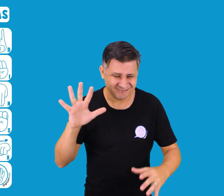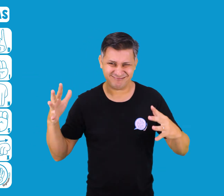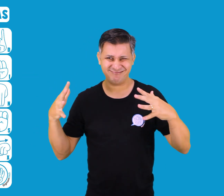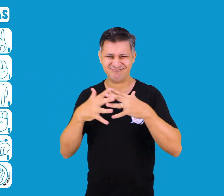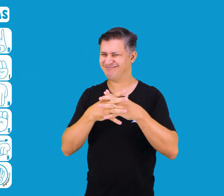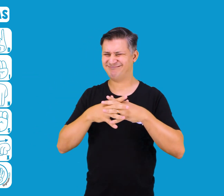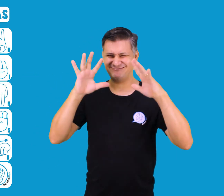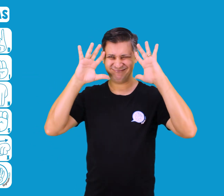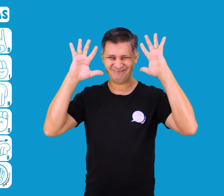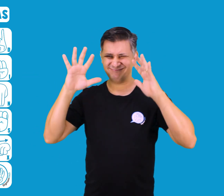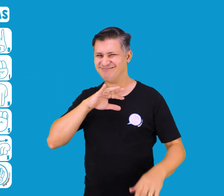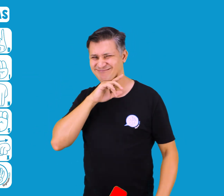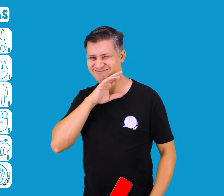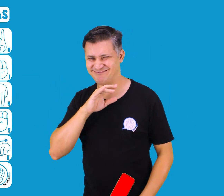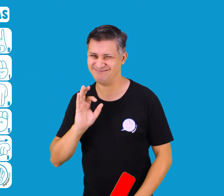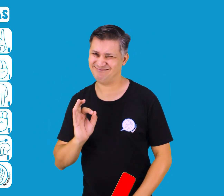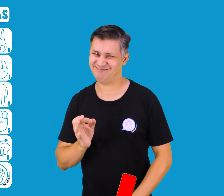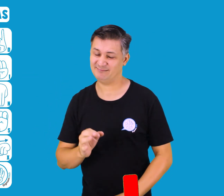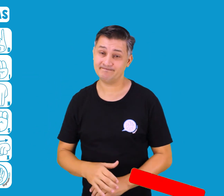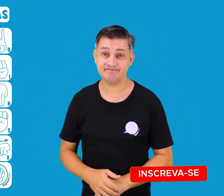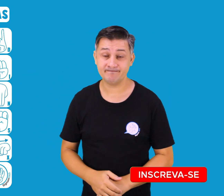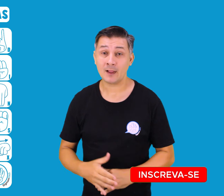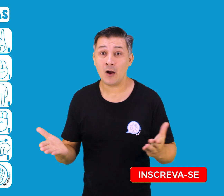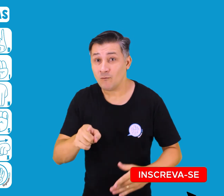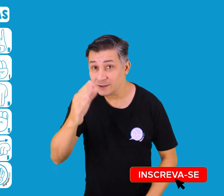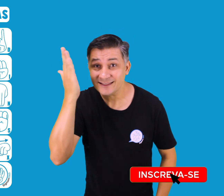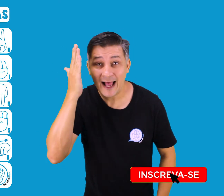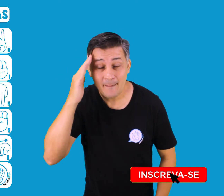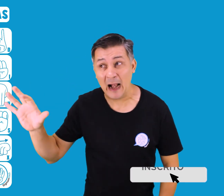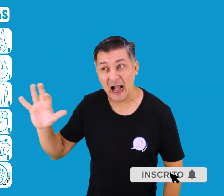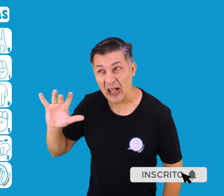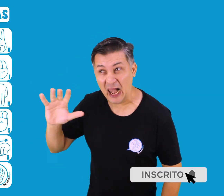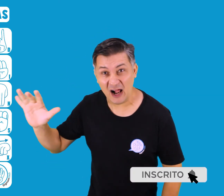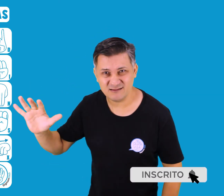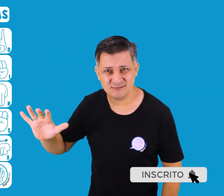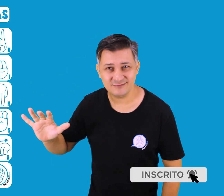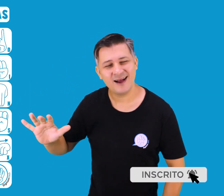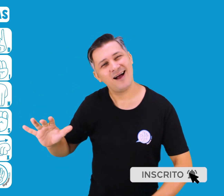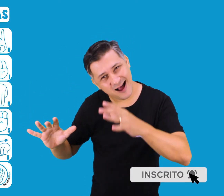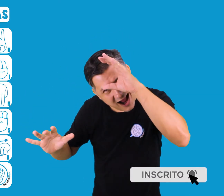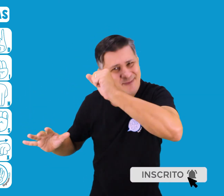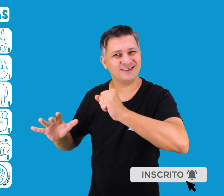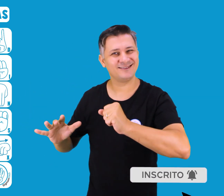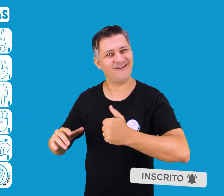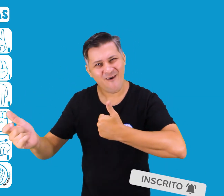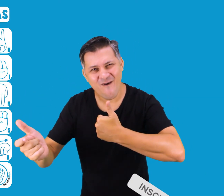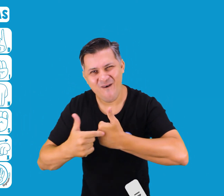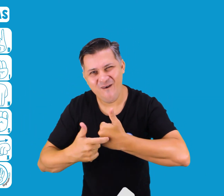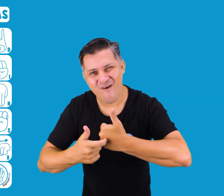ruim. Agora que você já sabe, vamos ajudar a disseminar esse conhecimento. Curta